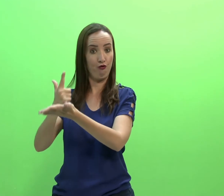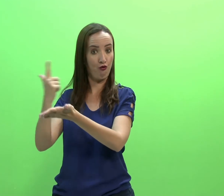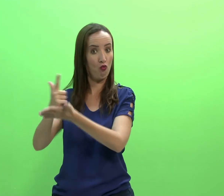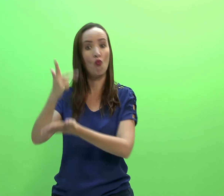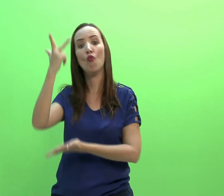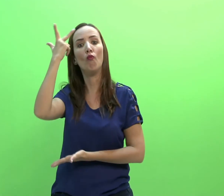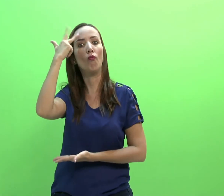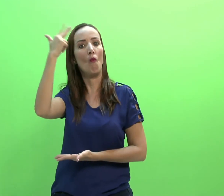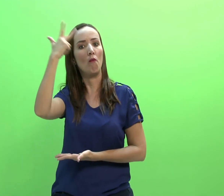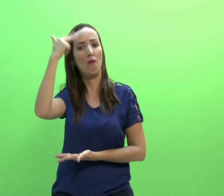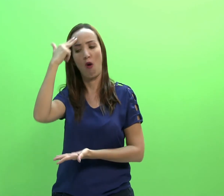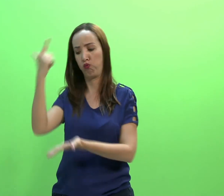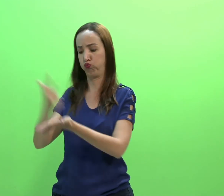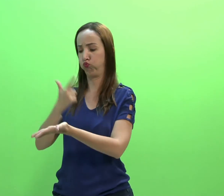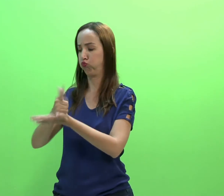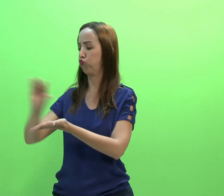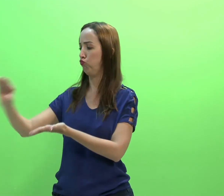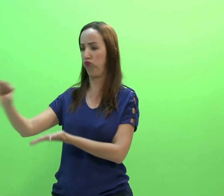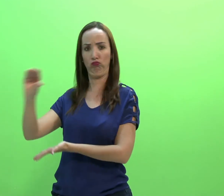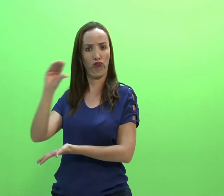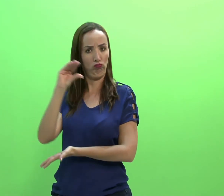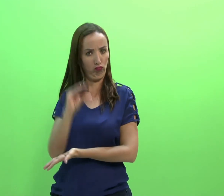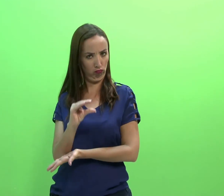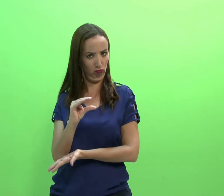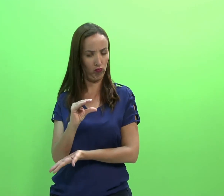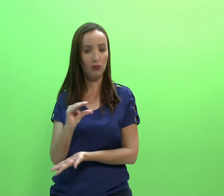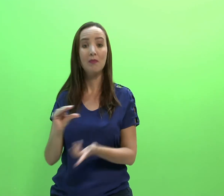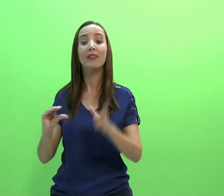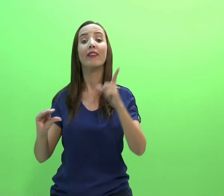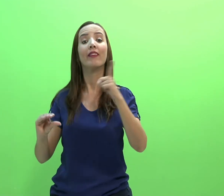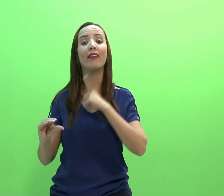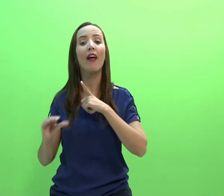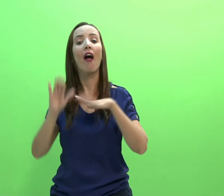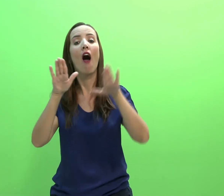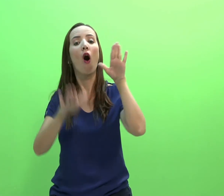diferentes. Livro é bem tranquilo.